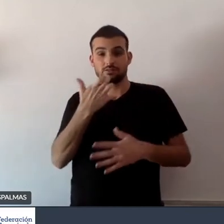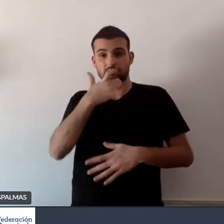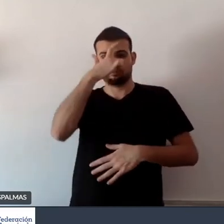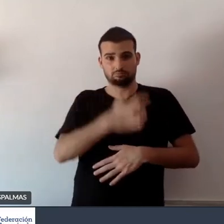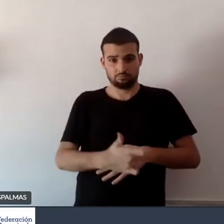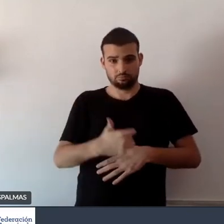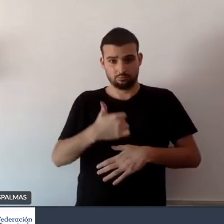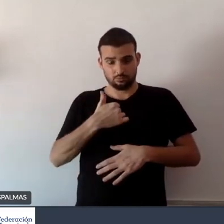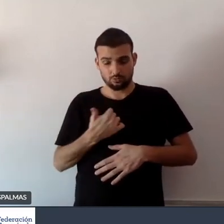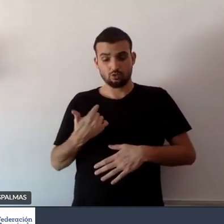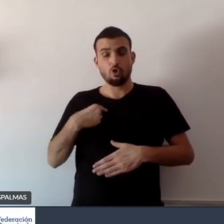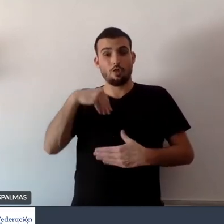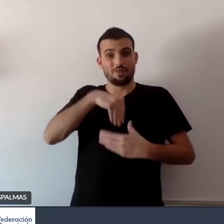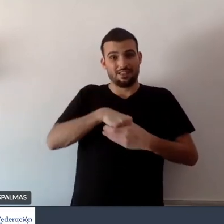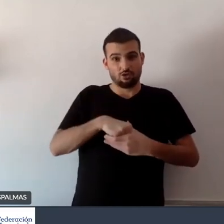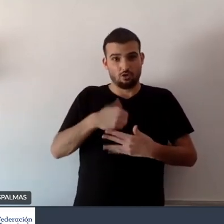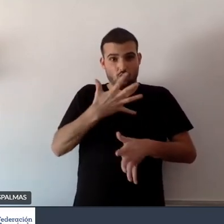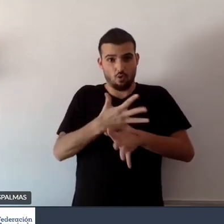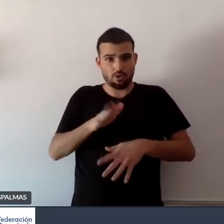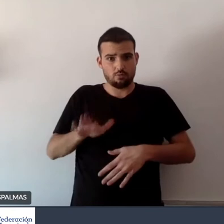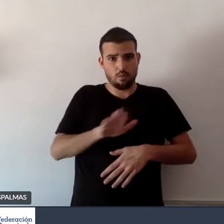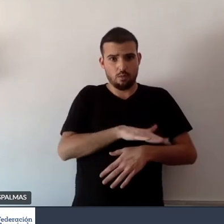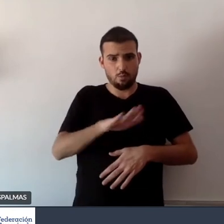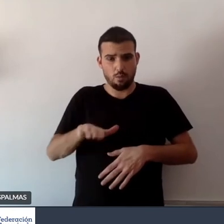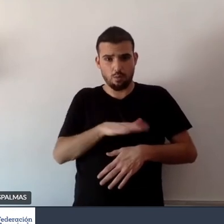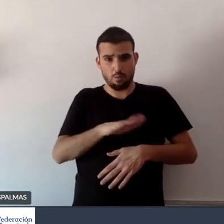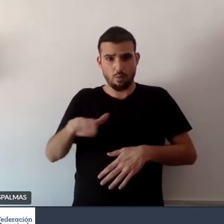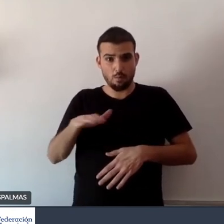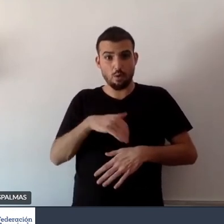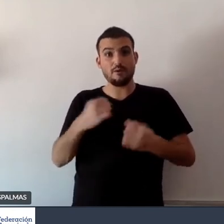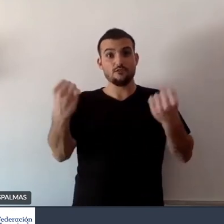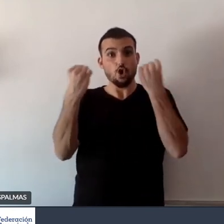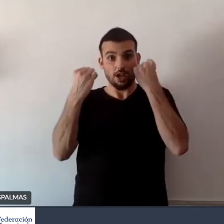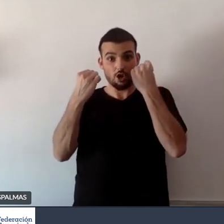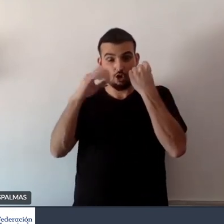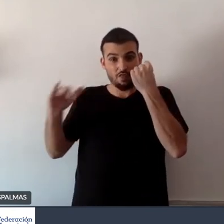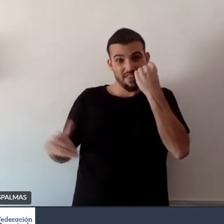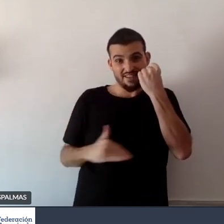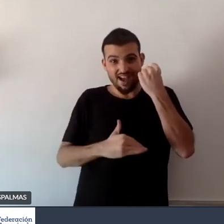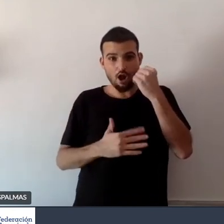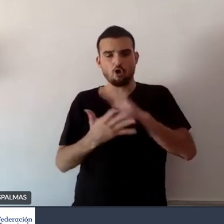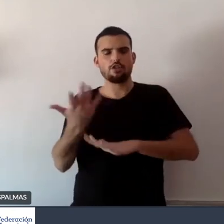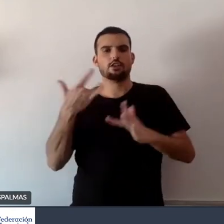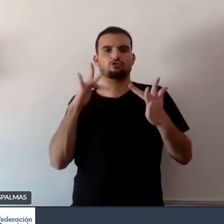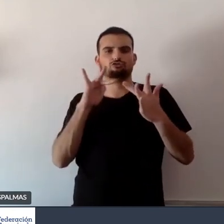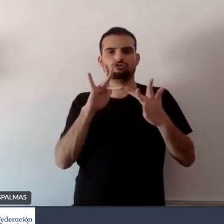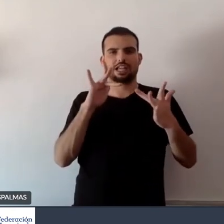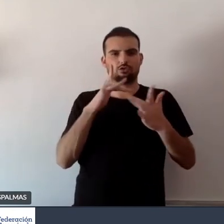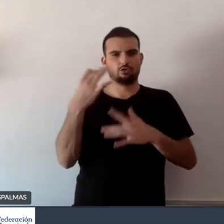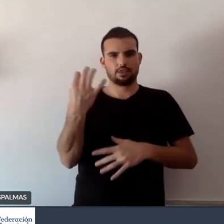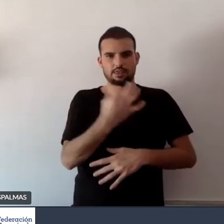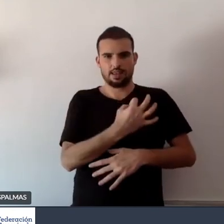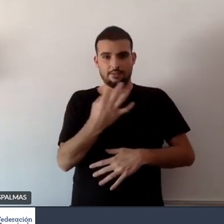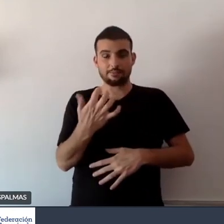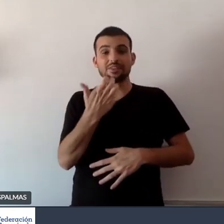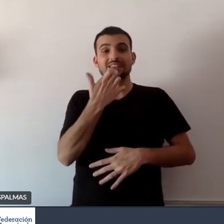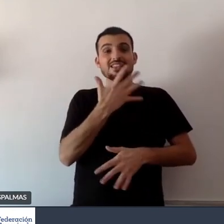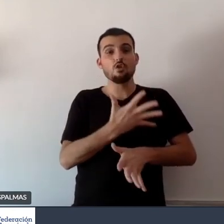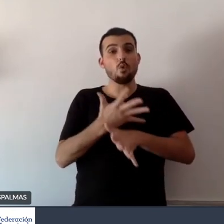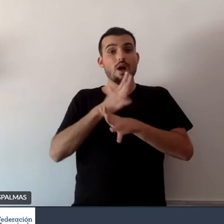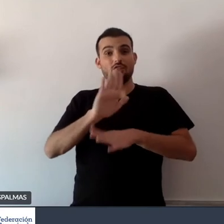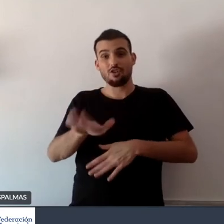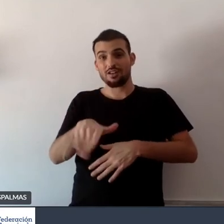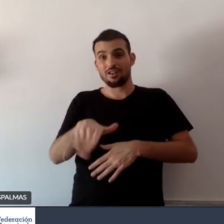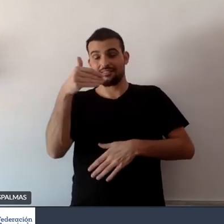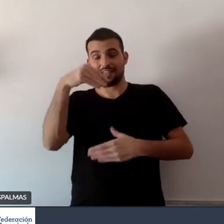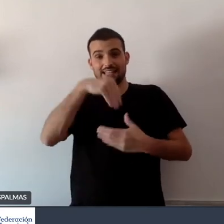Si el jugador interior se mantiene por debajo del bloqueo, tiene que haber contacto. Si el jugador interior sale muy